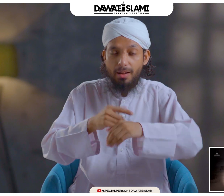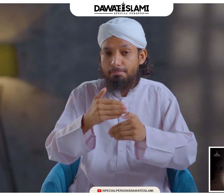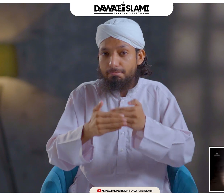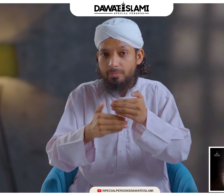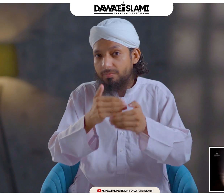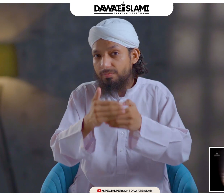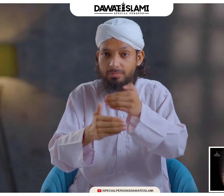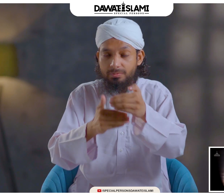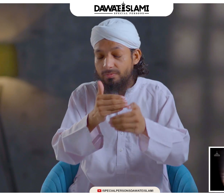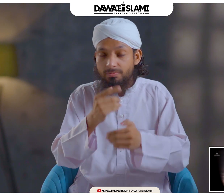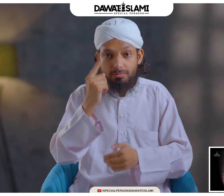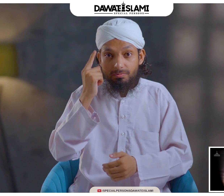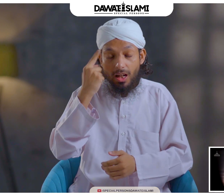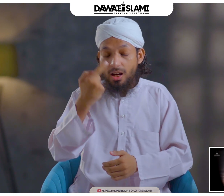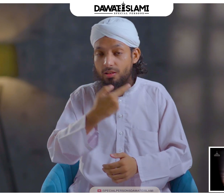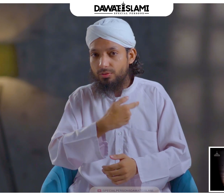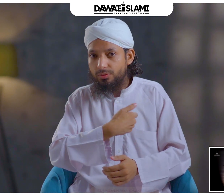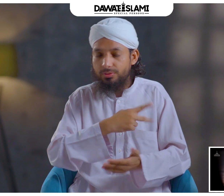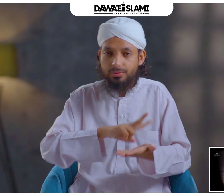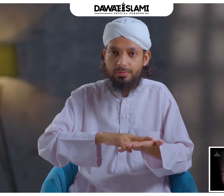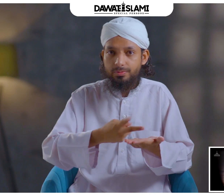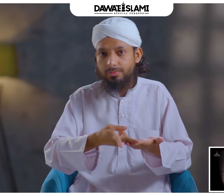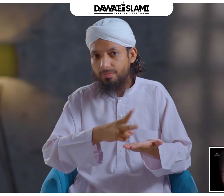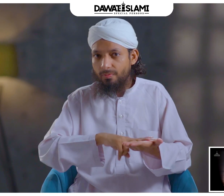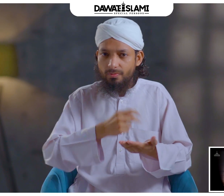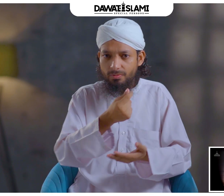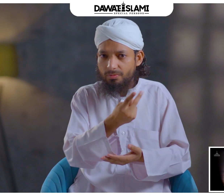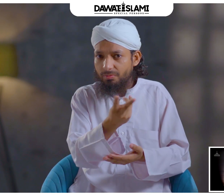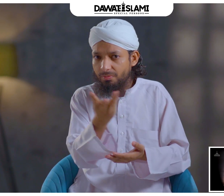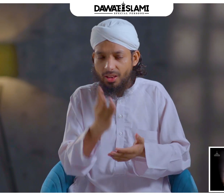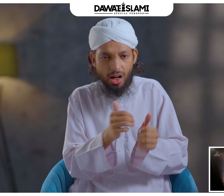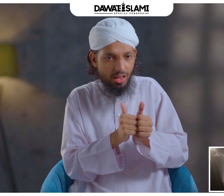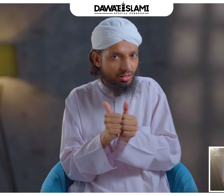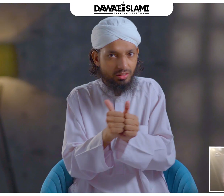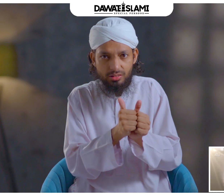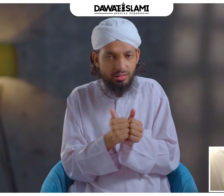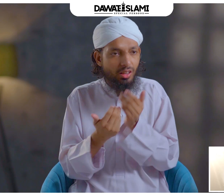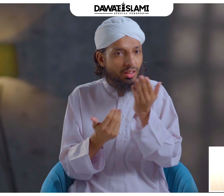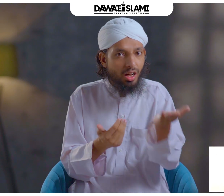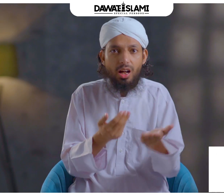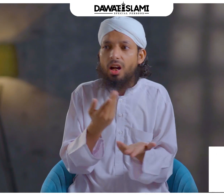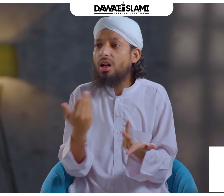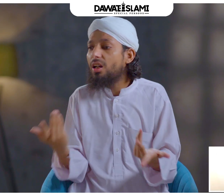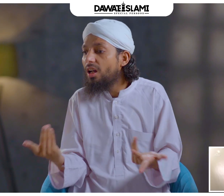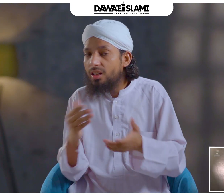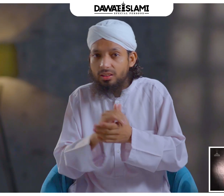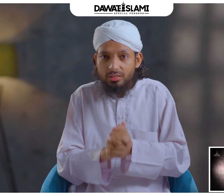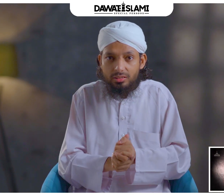تھا۔ جوں جوں انتظار کا لمحہ گزرتا جاتا تھا، لوگوں کی تشویش بڑھتی جاتی تھی۔ مدعیوں نے کہا،